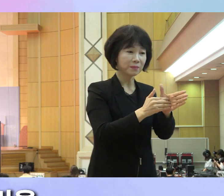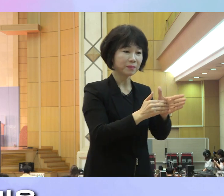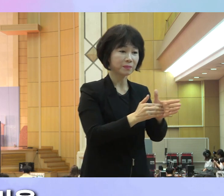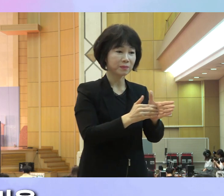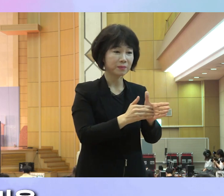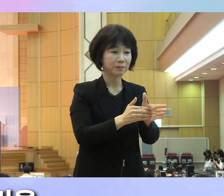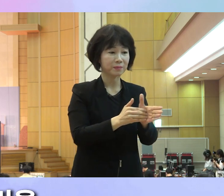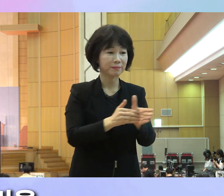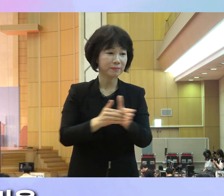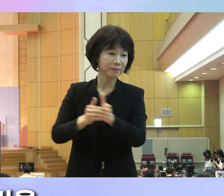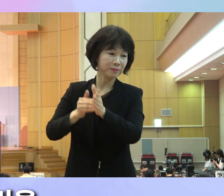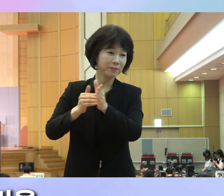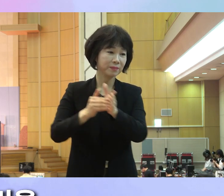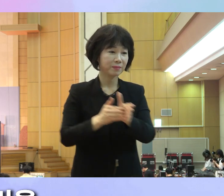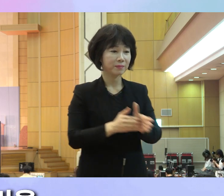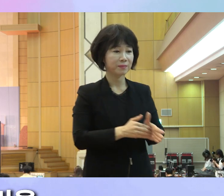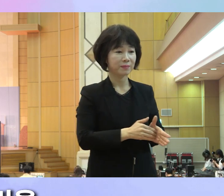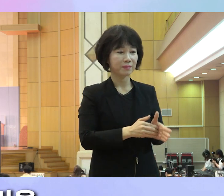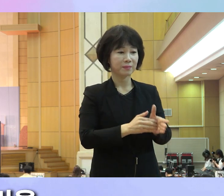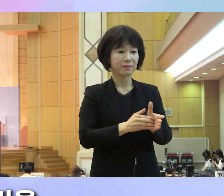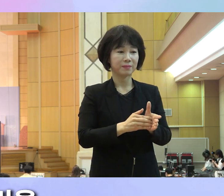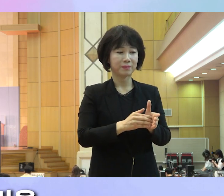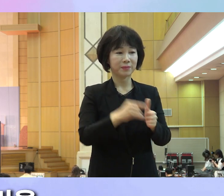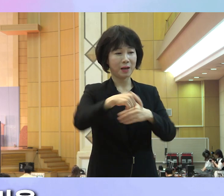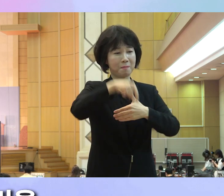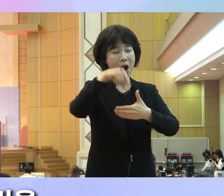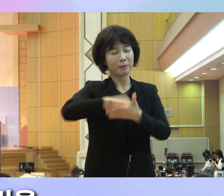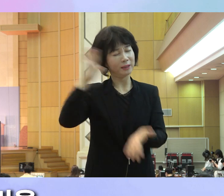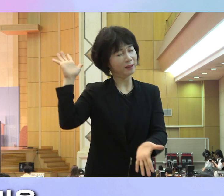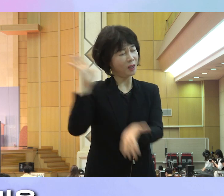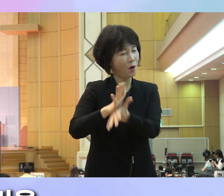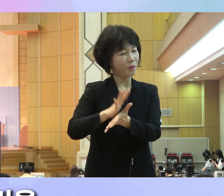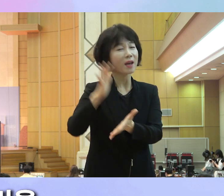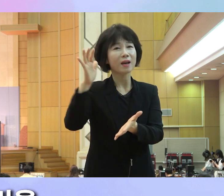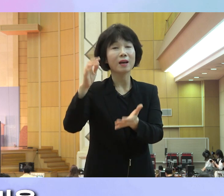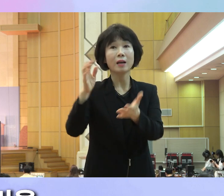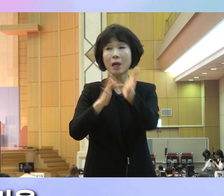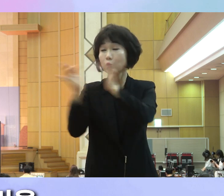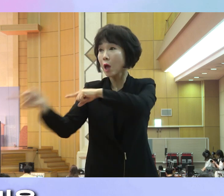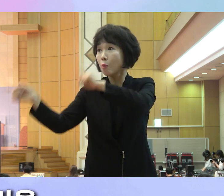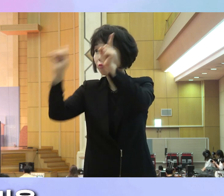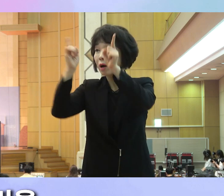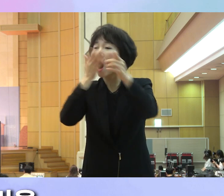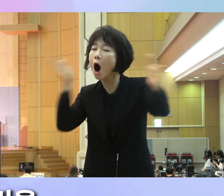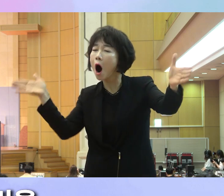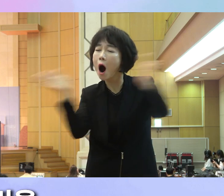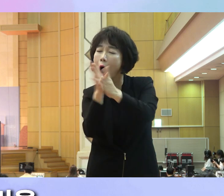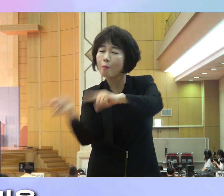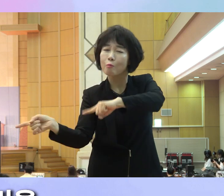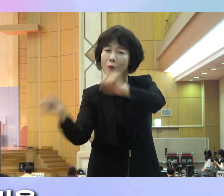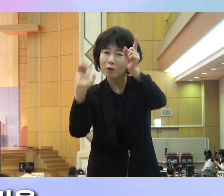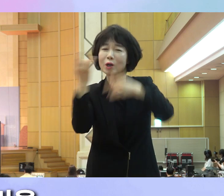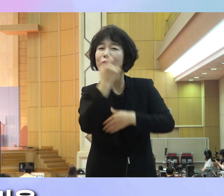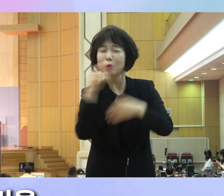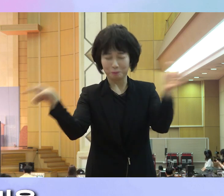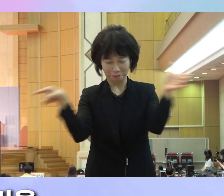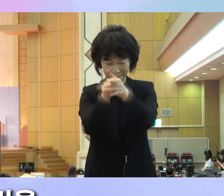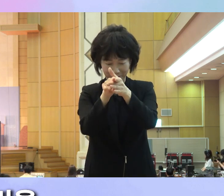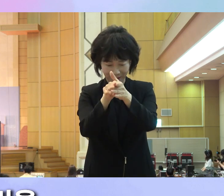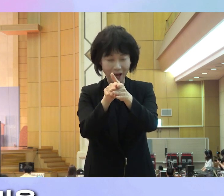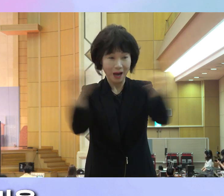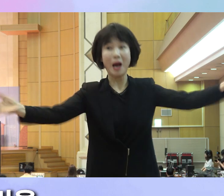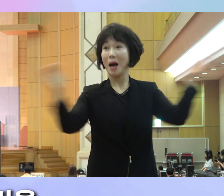이 시간 주님께 더 큰 목소리로 박수 치시면서 예수님의 부활이 내 승리임을 기억하시면서